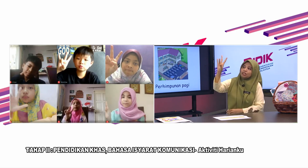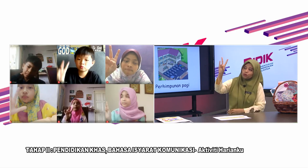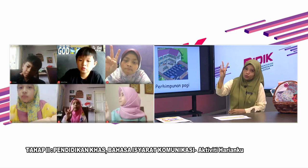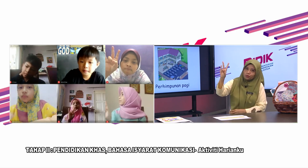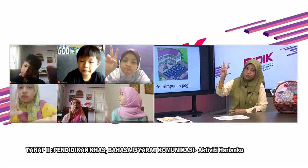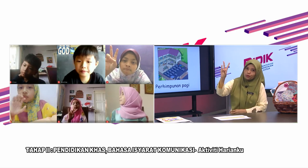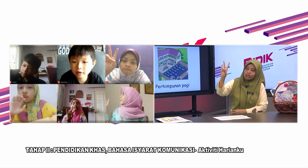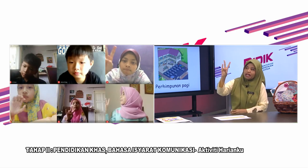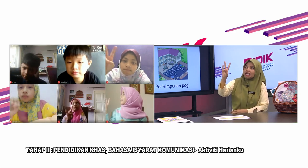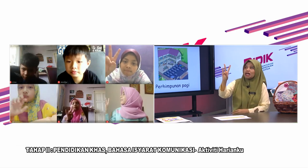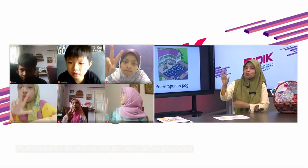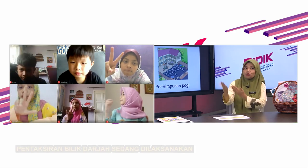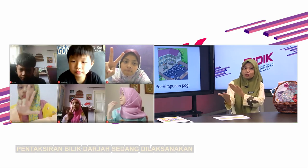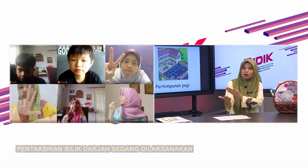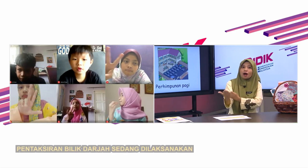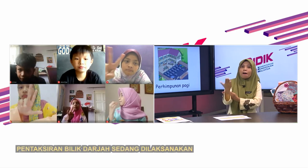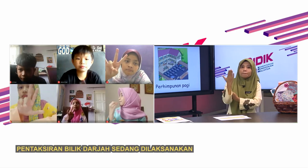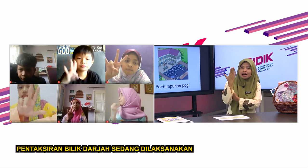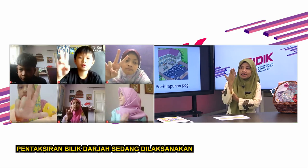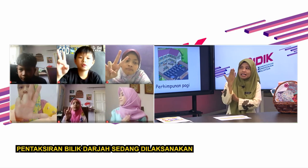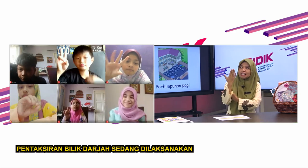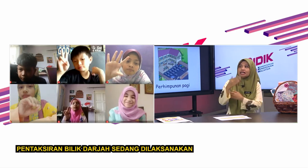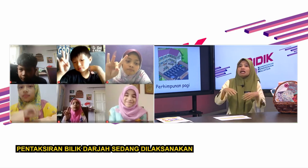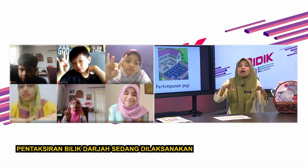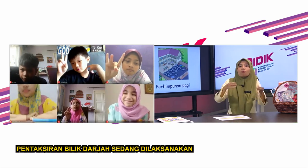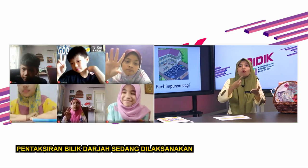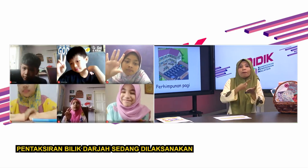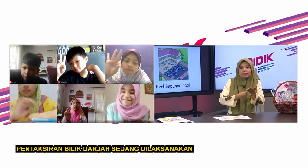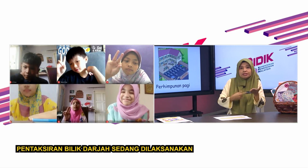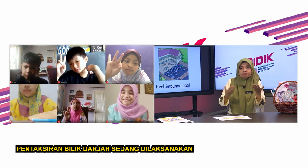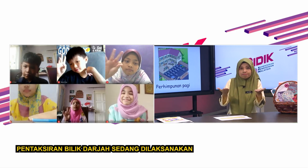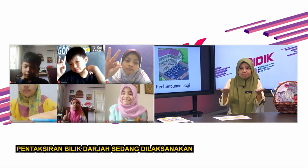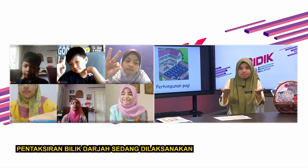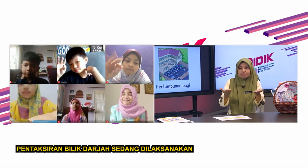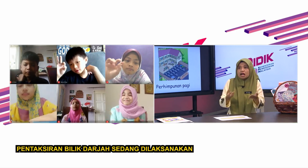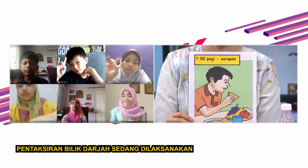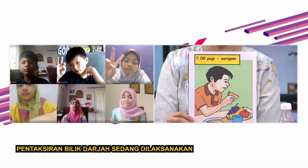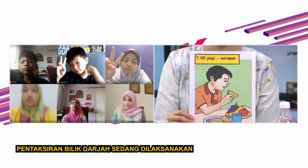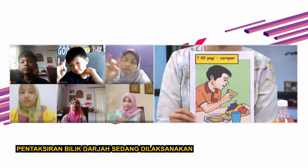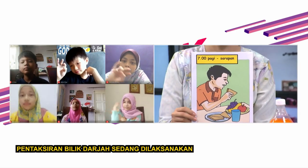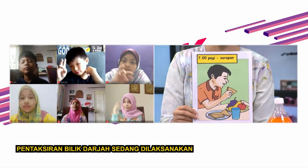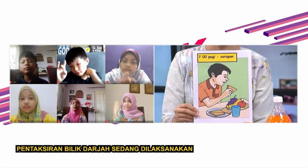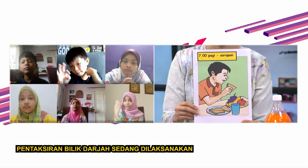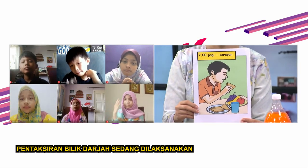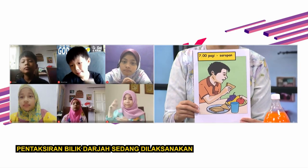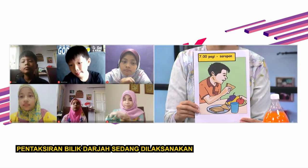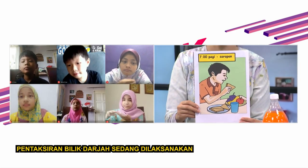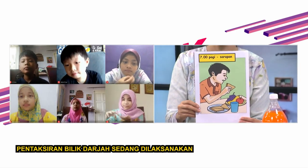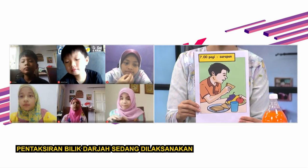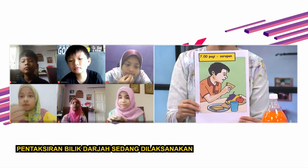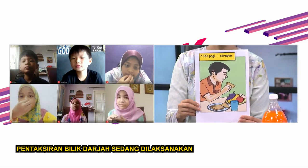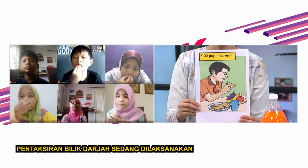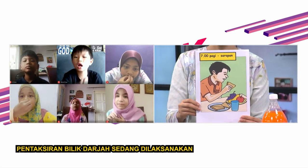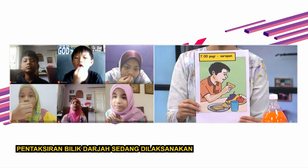Ni tujuh. Tujuh. Tujuh pagi. Buat apa? Makan pagi